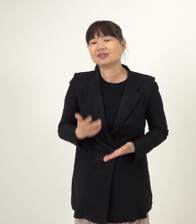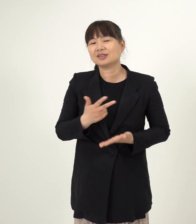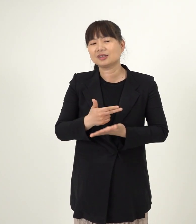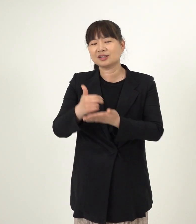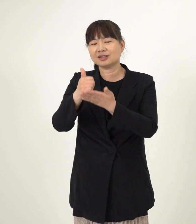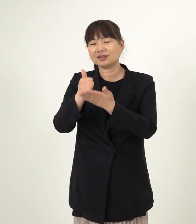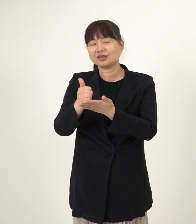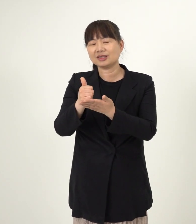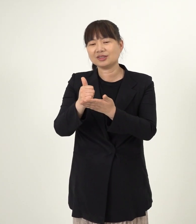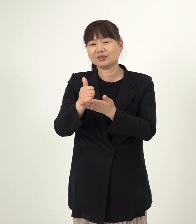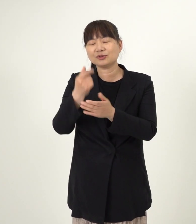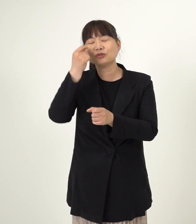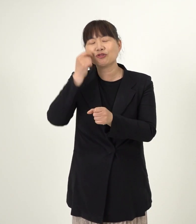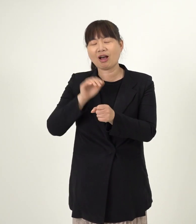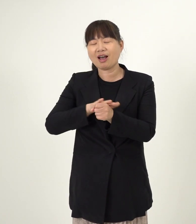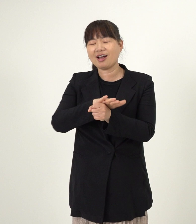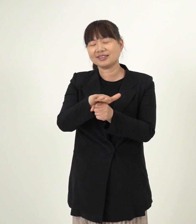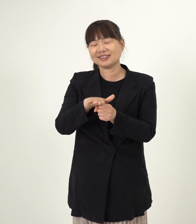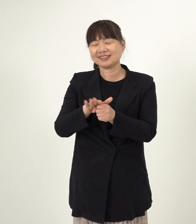주의 긍휼을